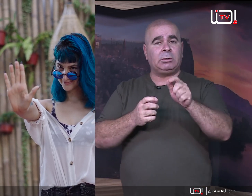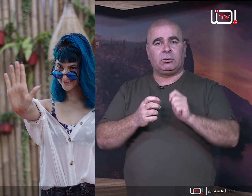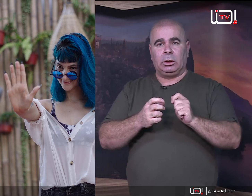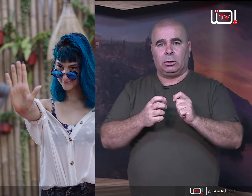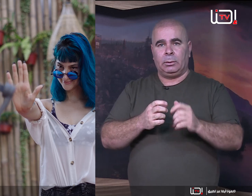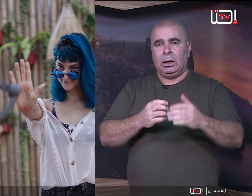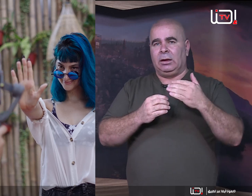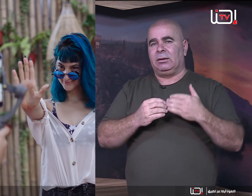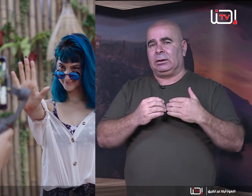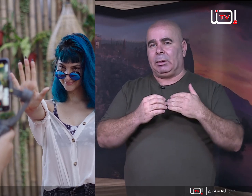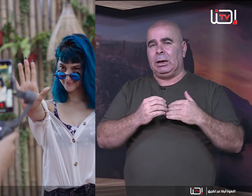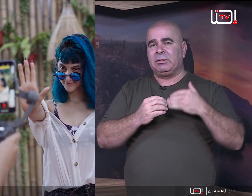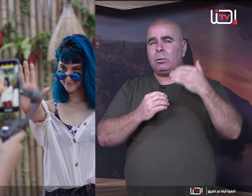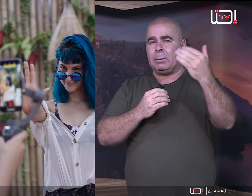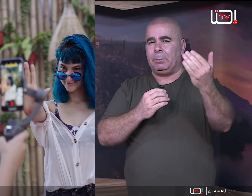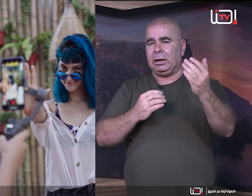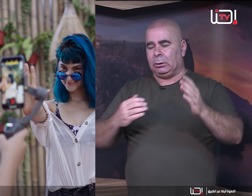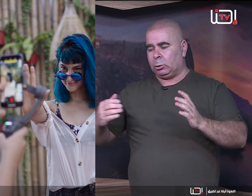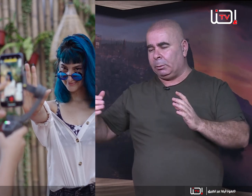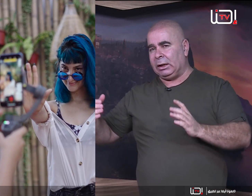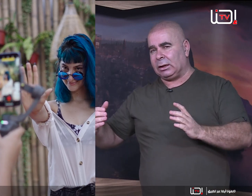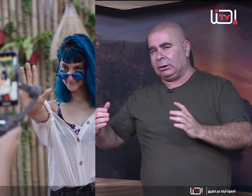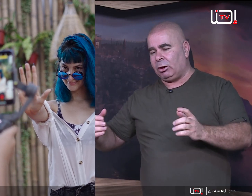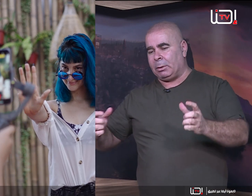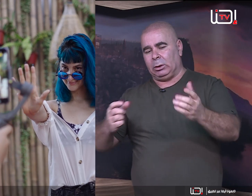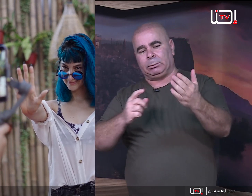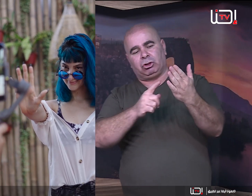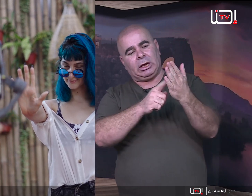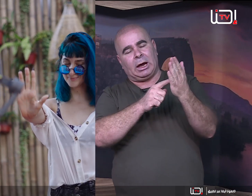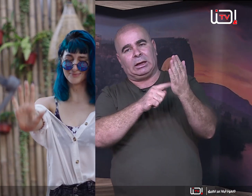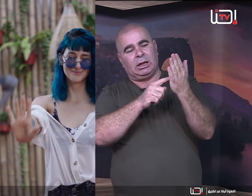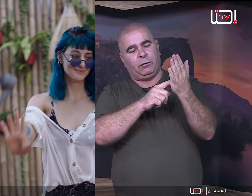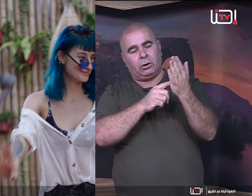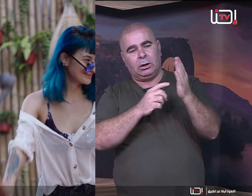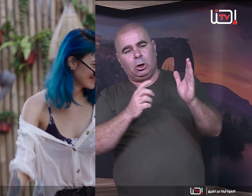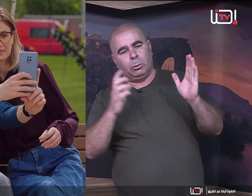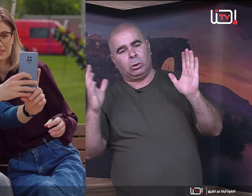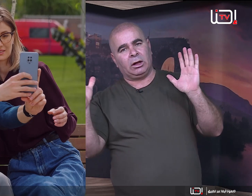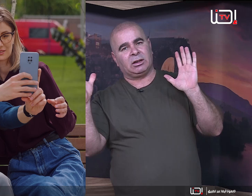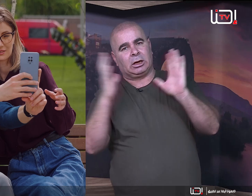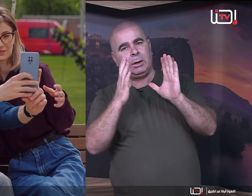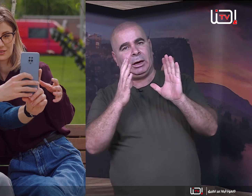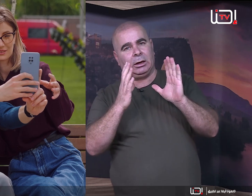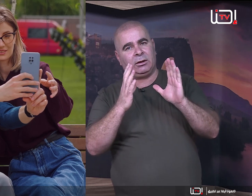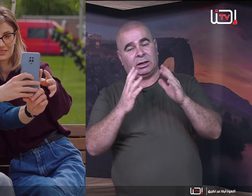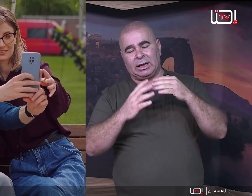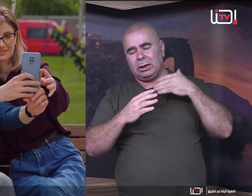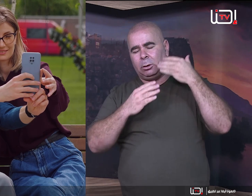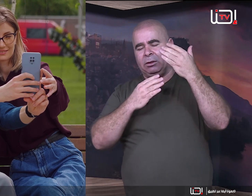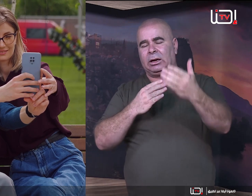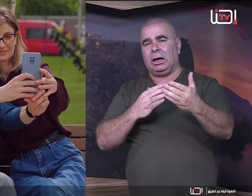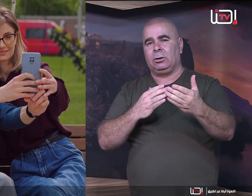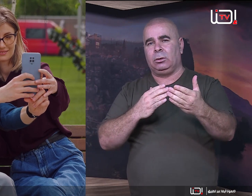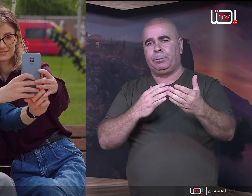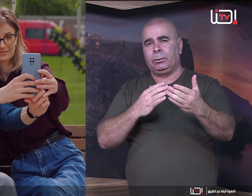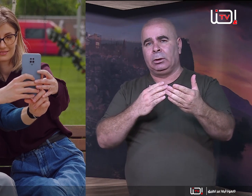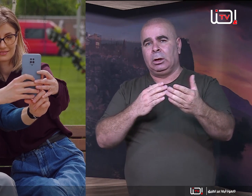تم تصويرهم طبعا اللي بصورك من بعيد وبتكون بنت قاعده جنبك وانت بتشرح لها على التليفون وبكون راسك تقريبا على راسها تخيلوا